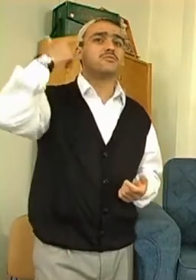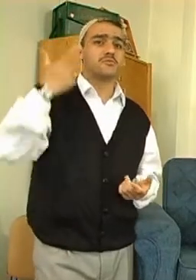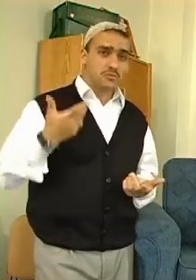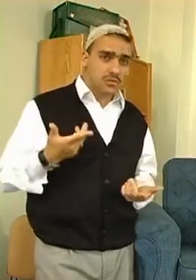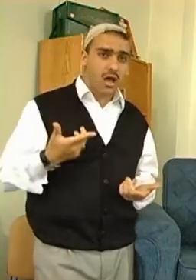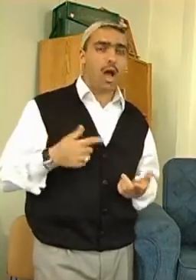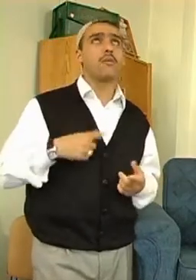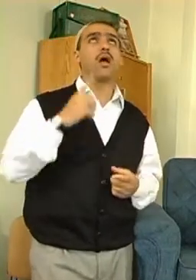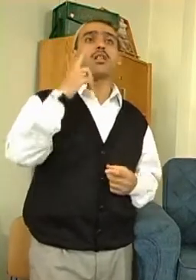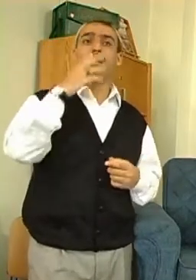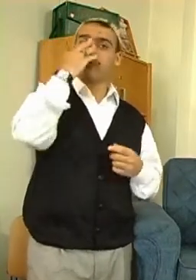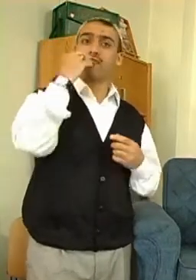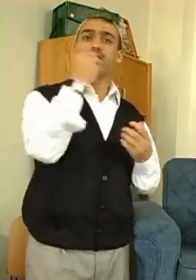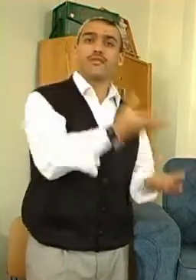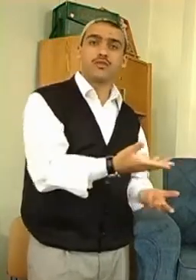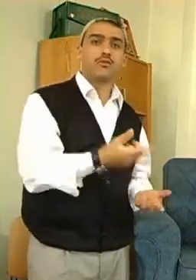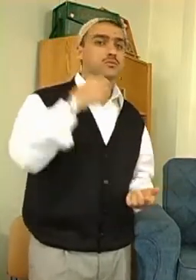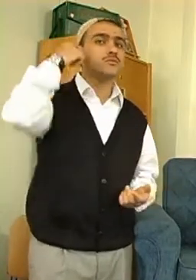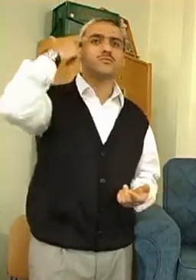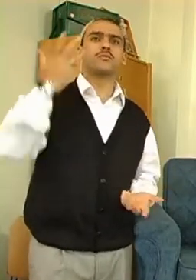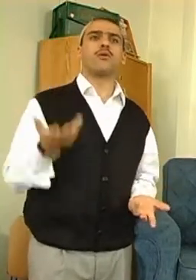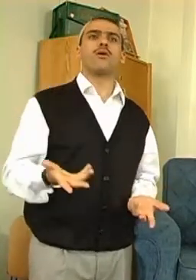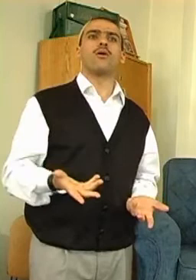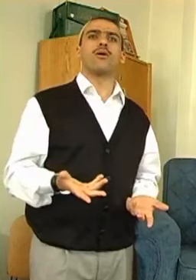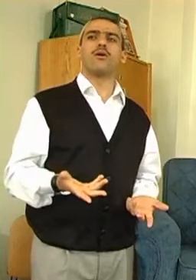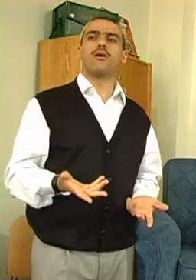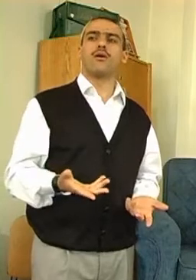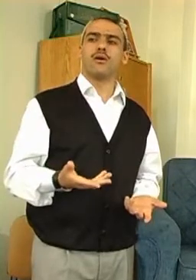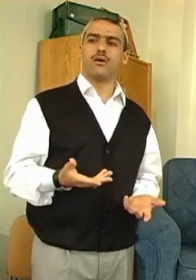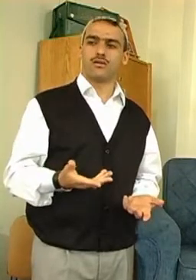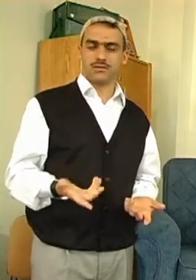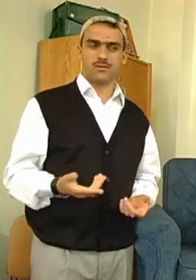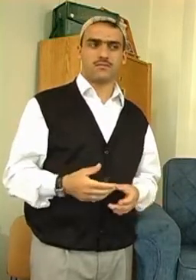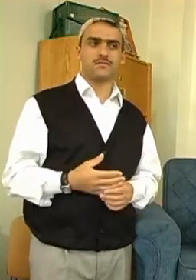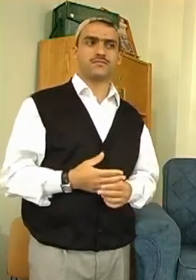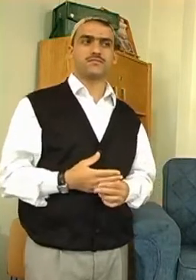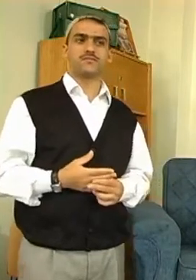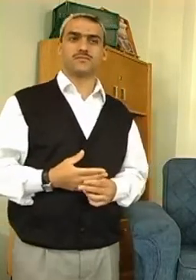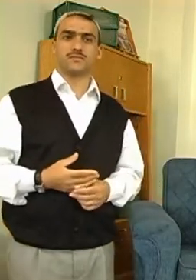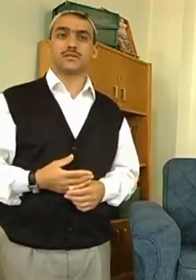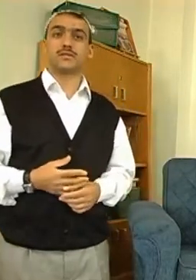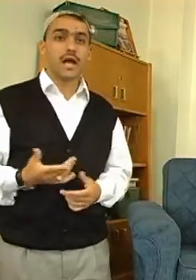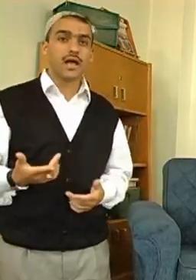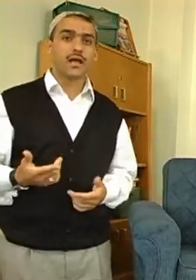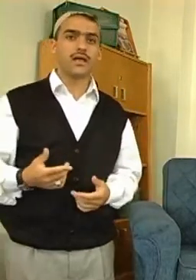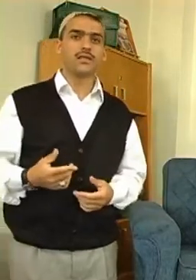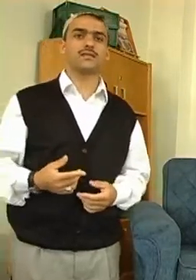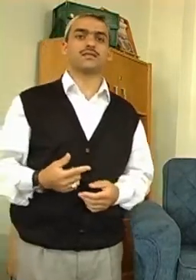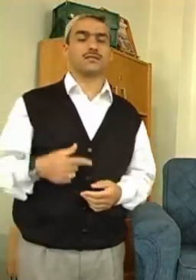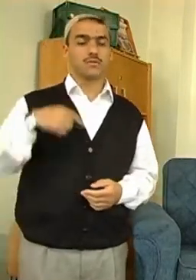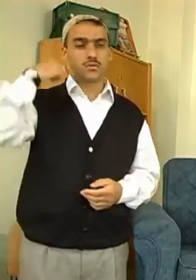ihsanı. İşte ben Allah'ın böyle bir kuluyum. Şeref budur yani. Bu aşılmaz. Ya.